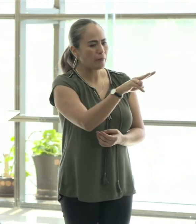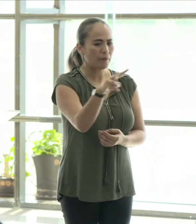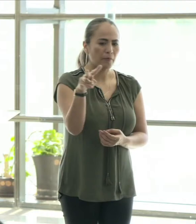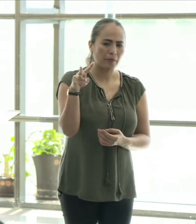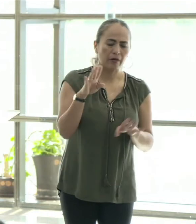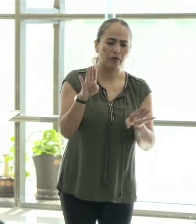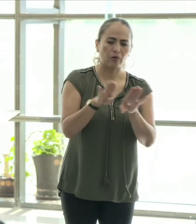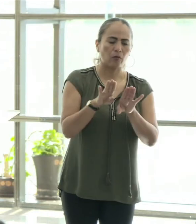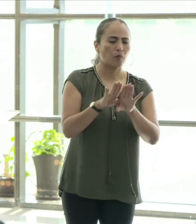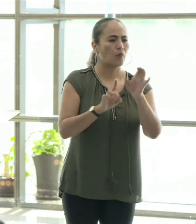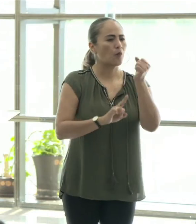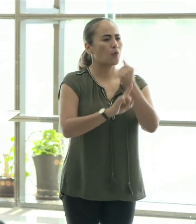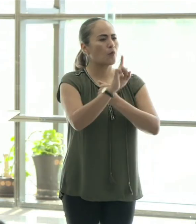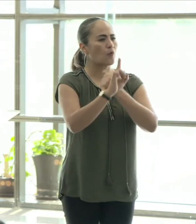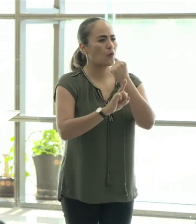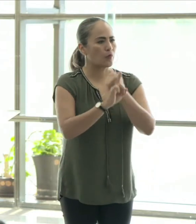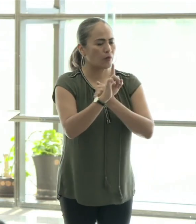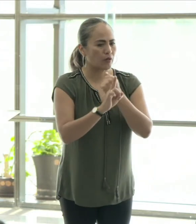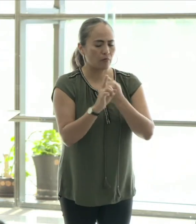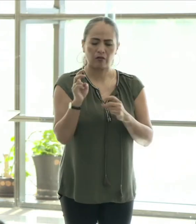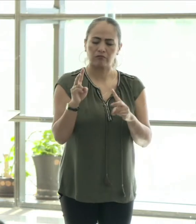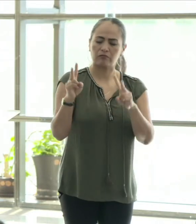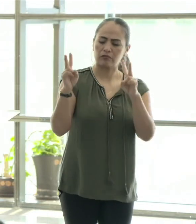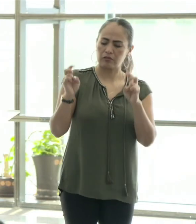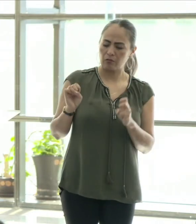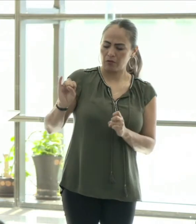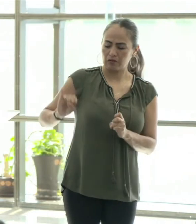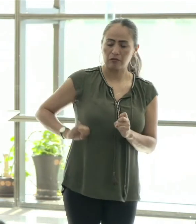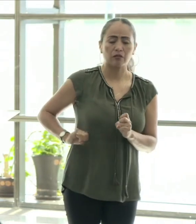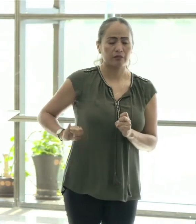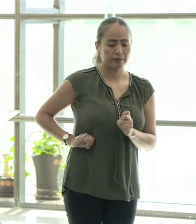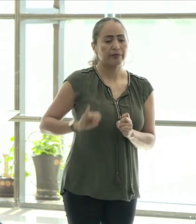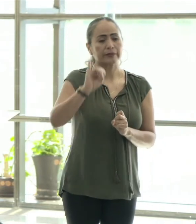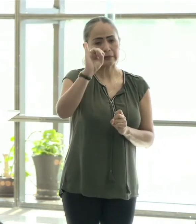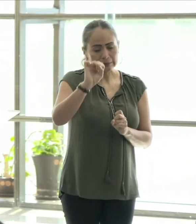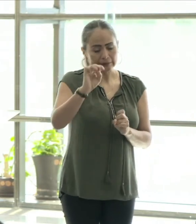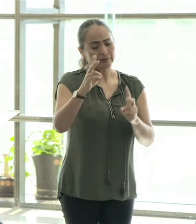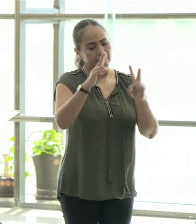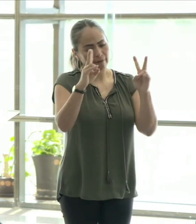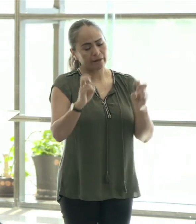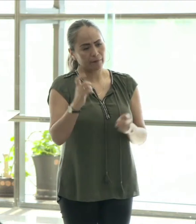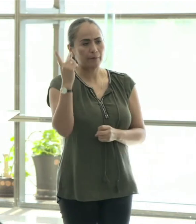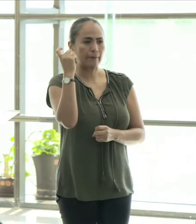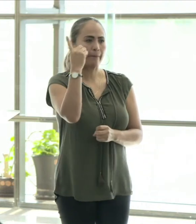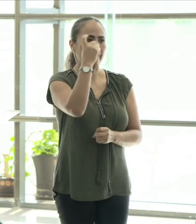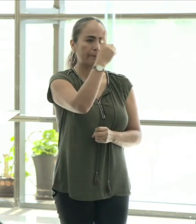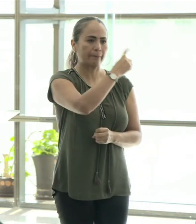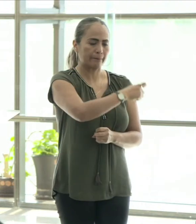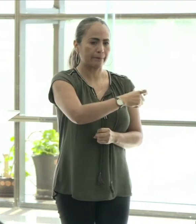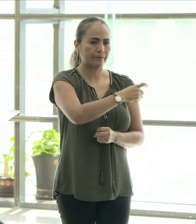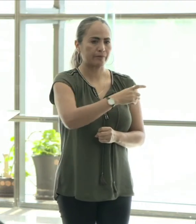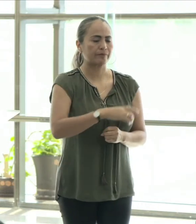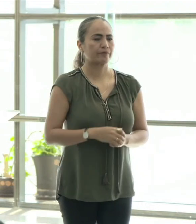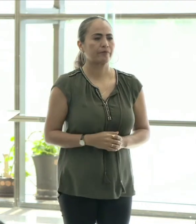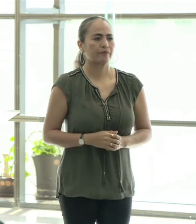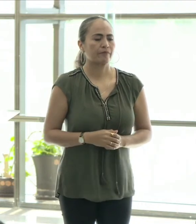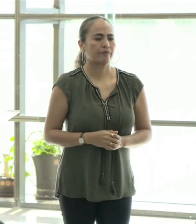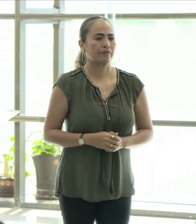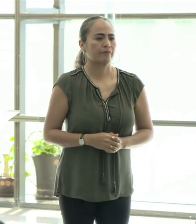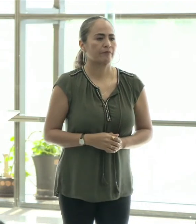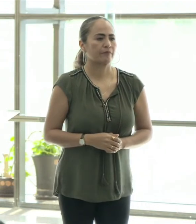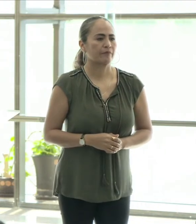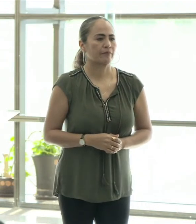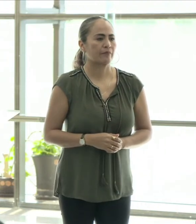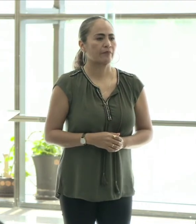y es un tema interesante es un tema relevante pero es un tema complejo Que que ha sido difícil